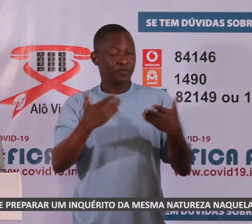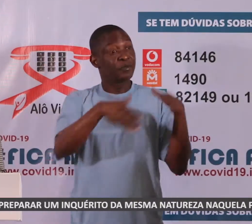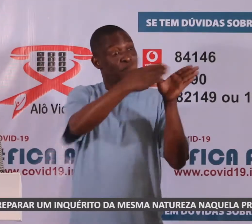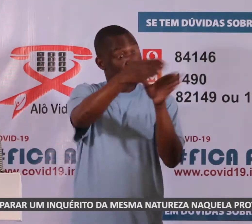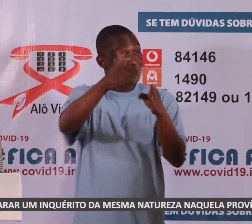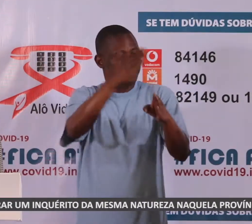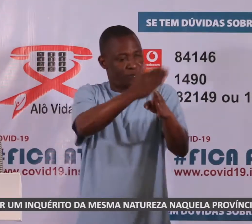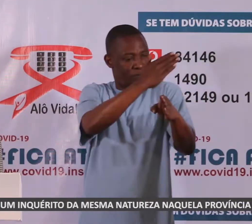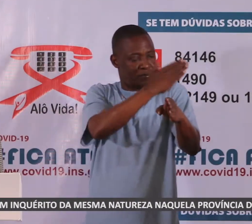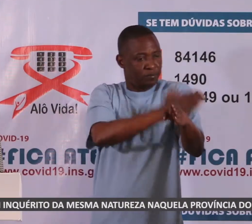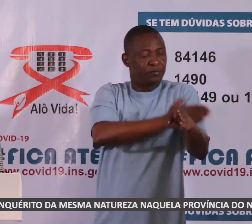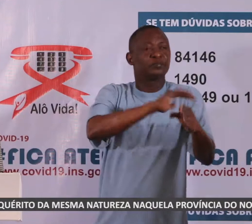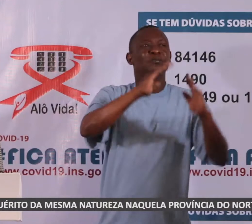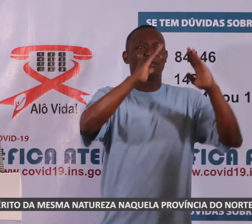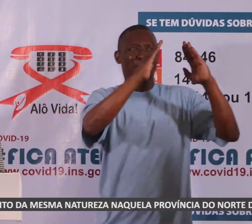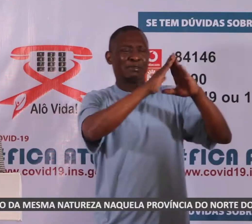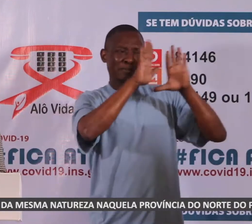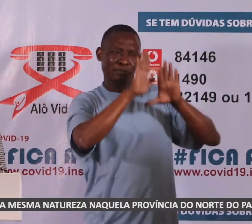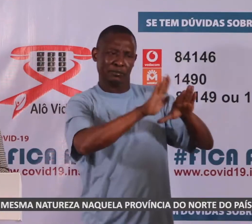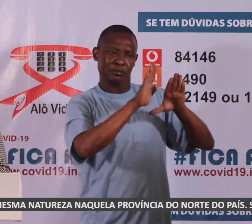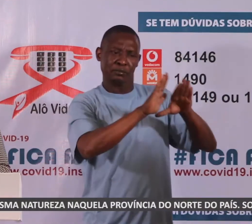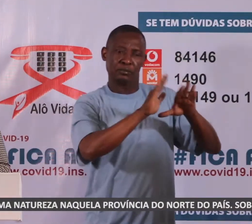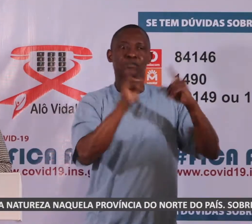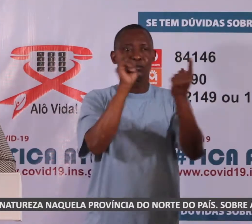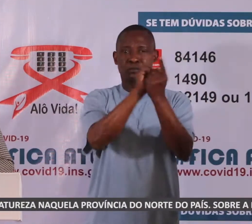que estavam em quarentena.